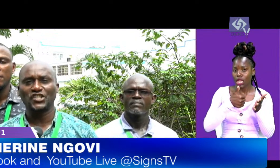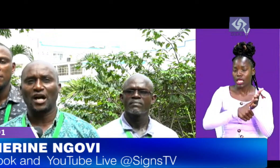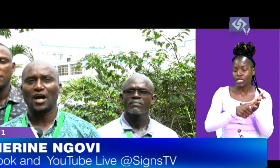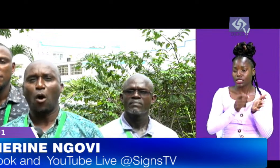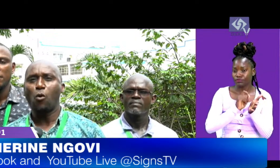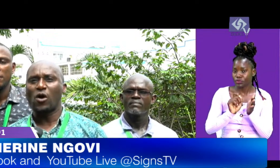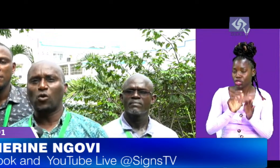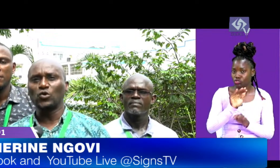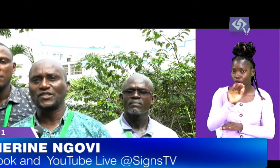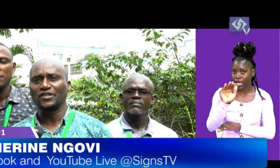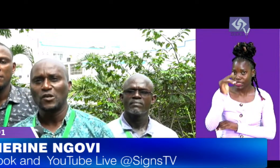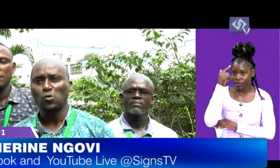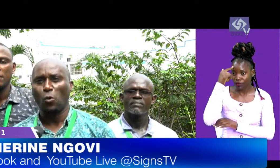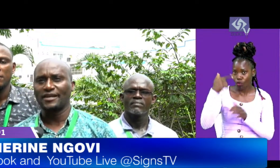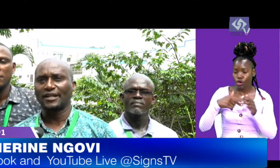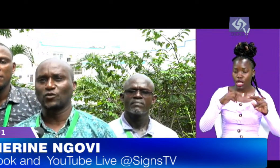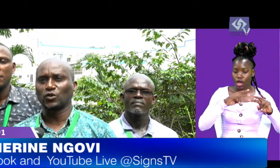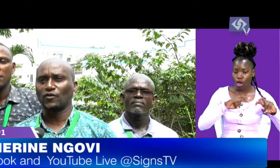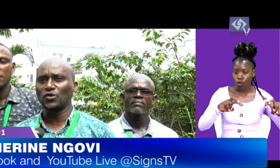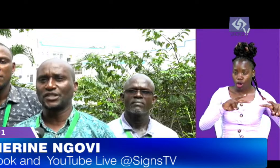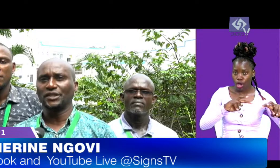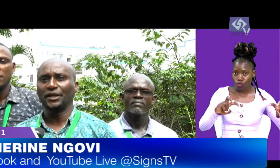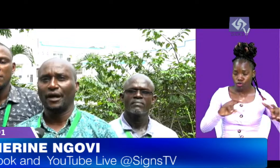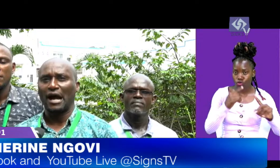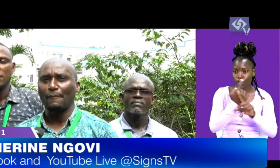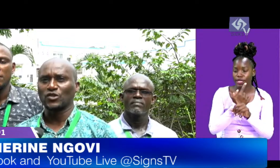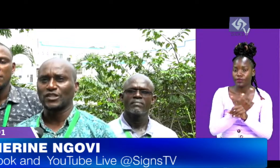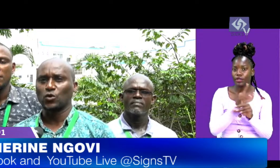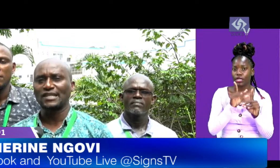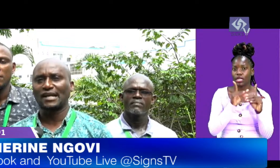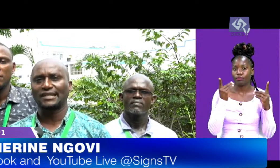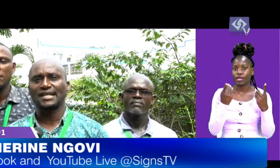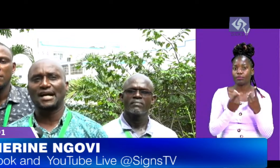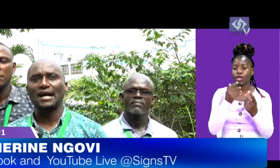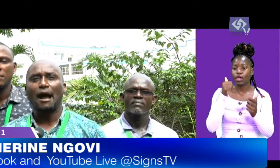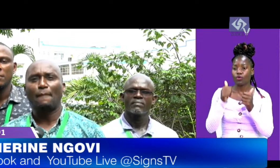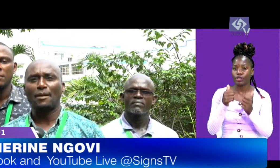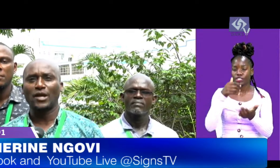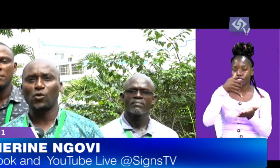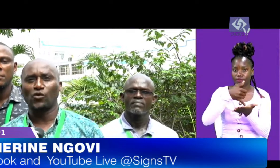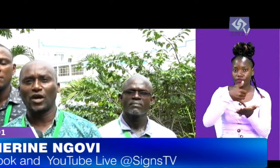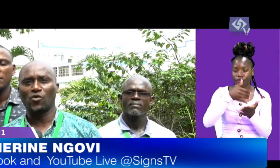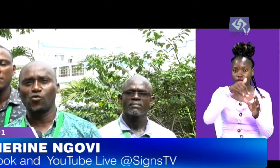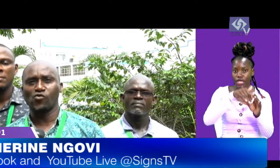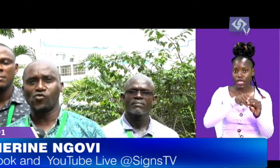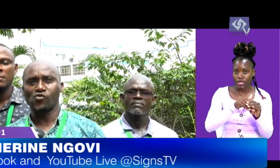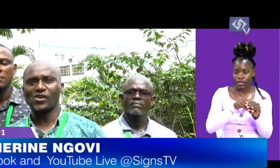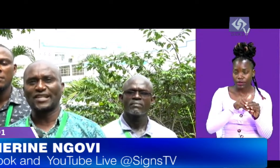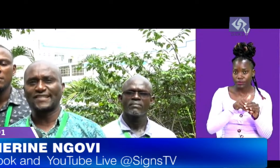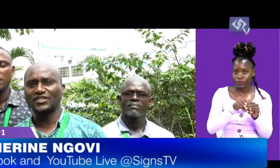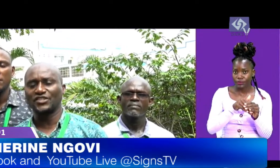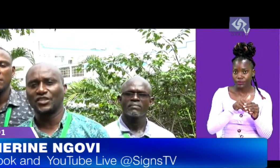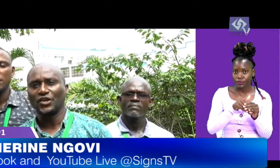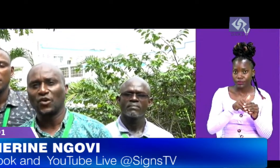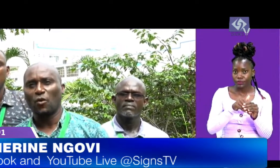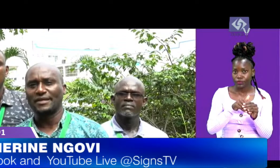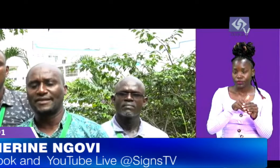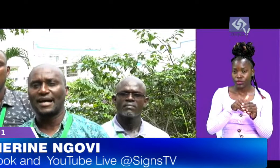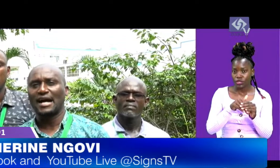kuitisha ukaguzi kwa idara tofauti ambazo zinahusika katika mambo ya uingizaji wa bidhaa